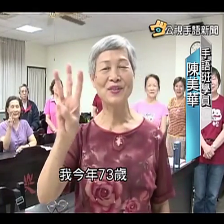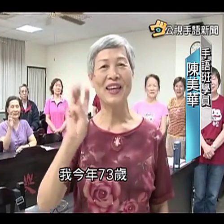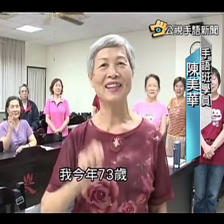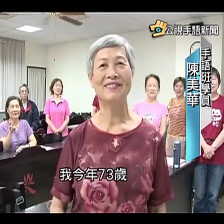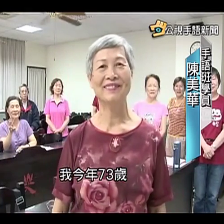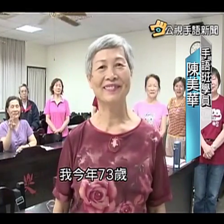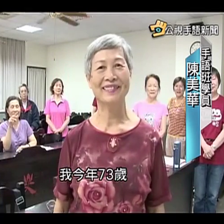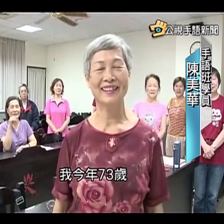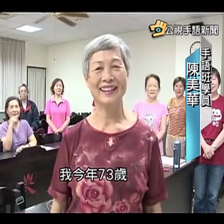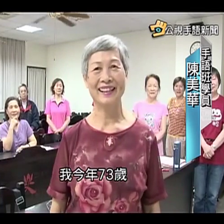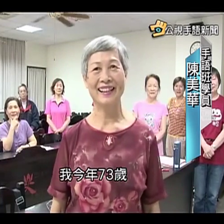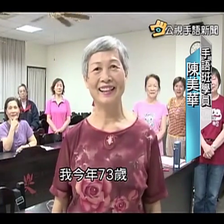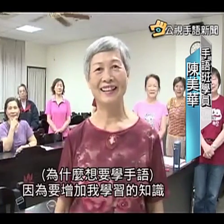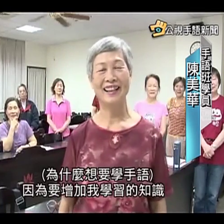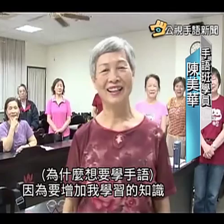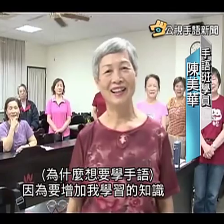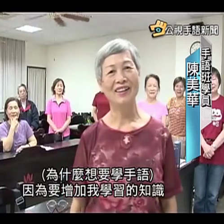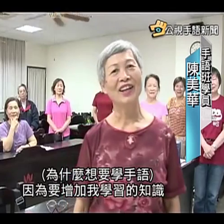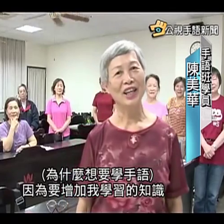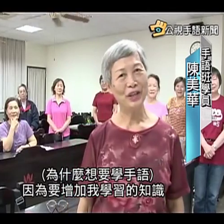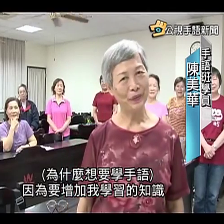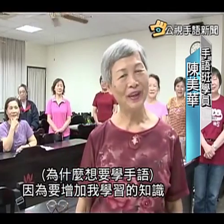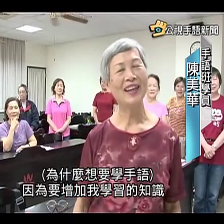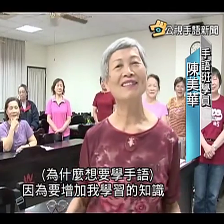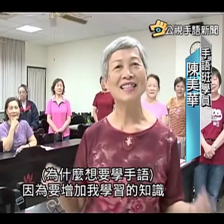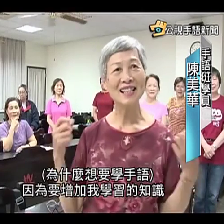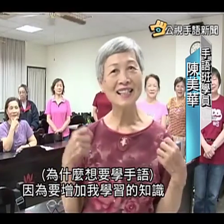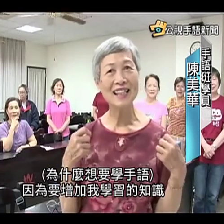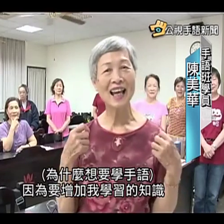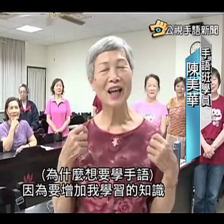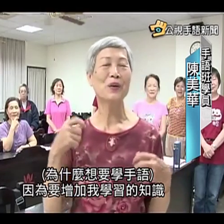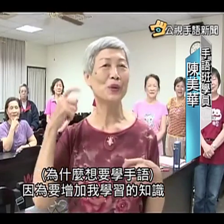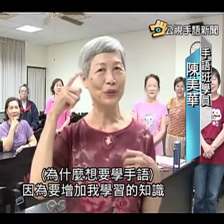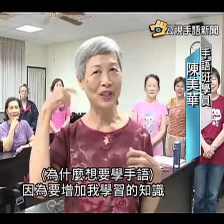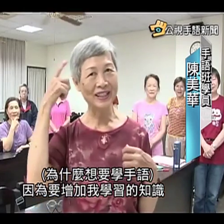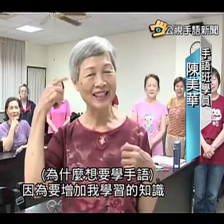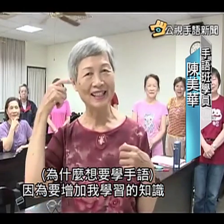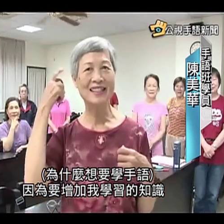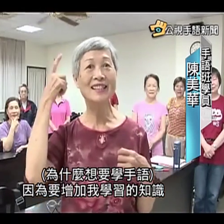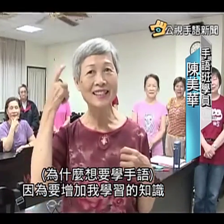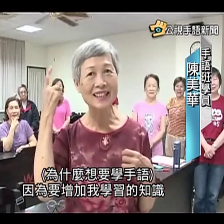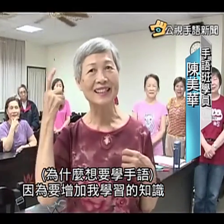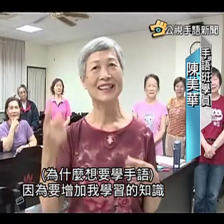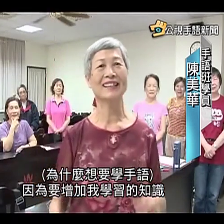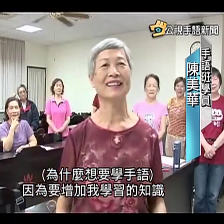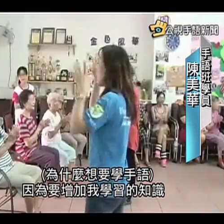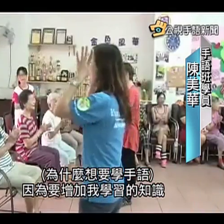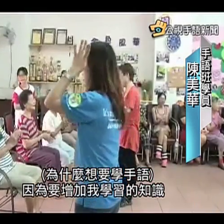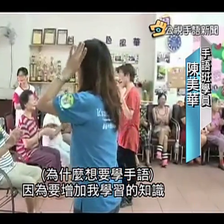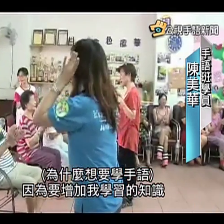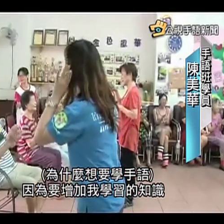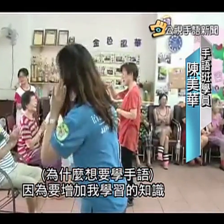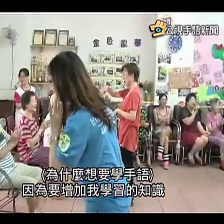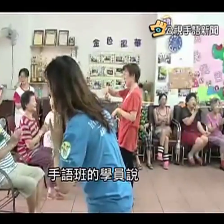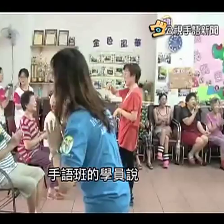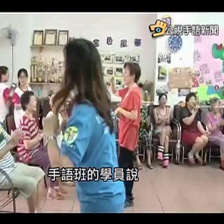73岁。 为什么想要学手语？ 因为要增加我学习的知识。 手语班的学员